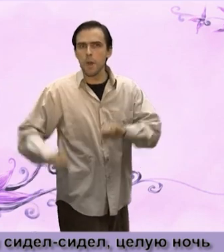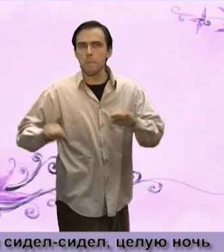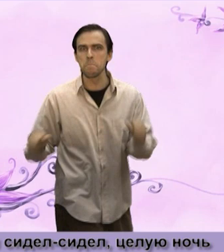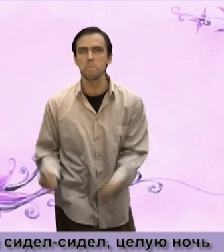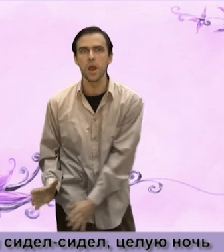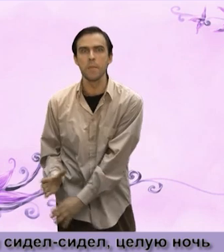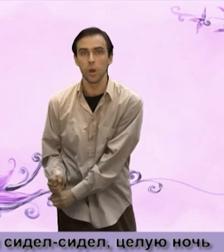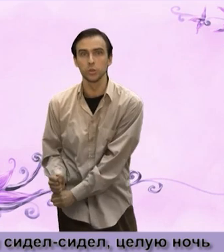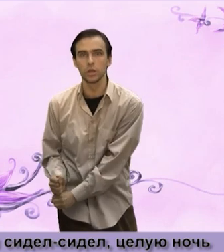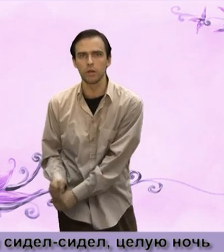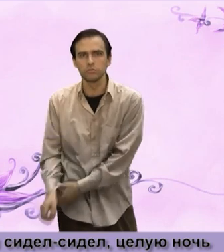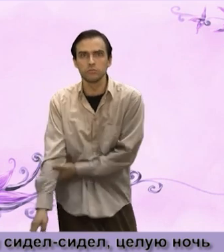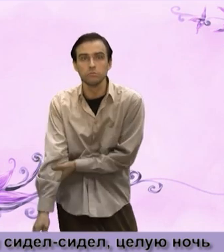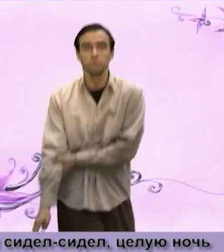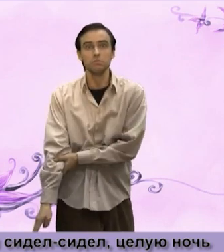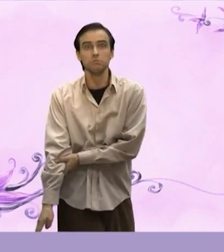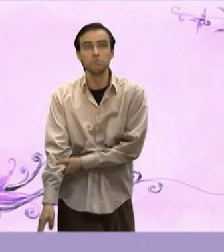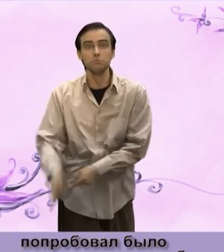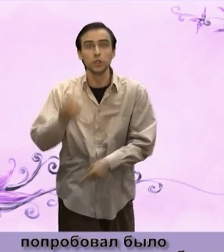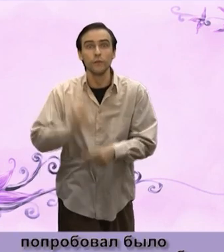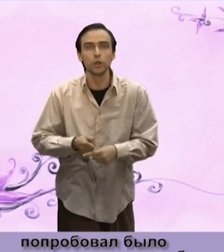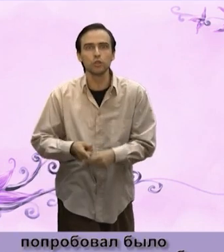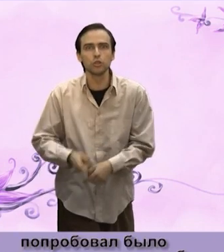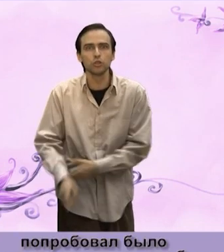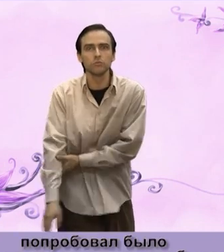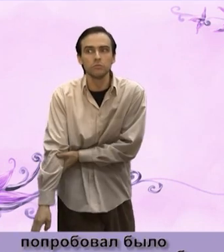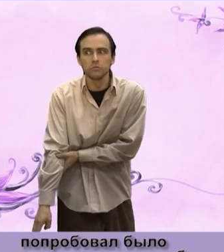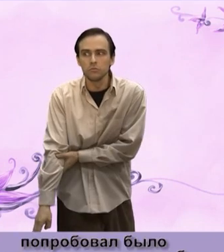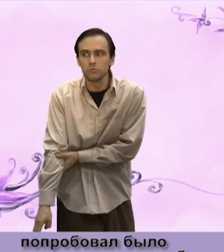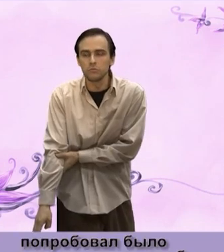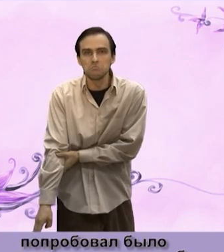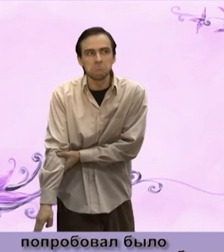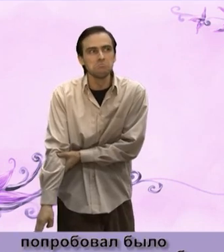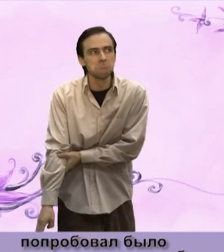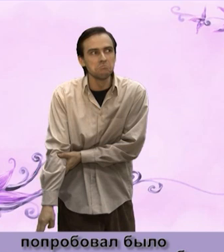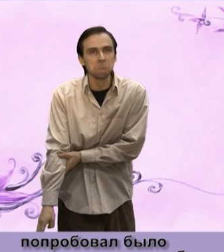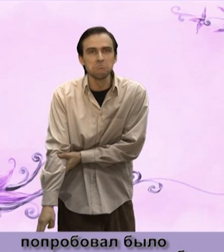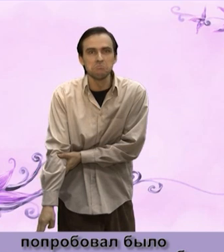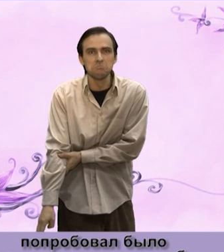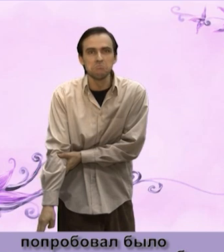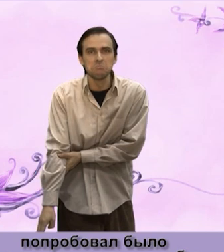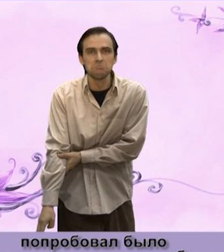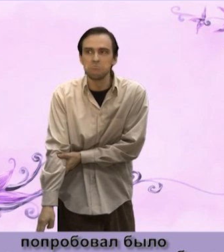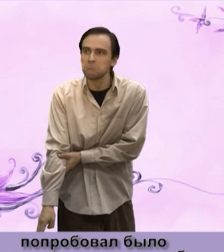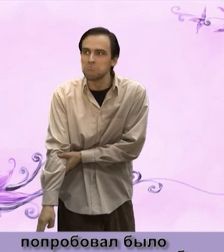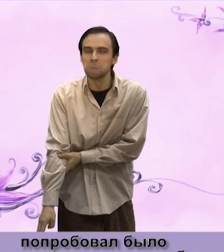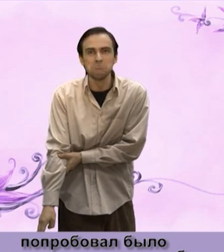Хвост приморозило, попробовал было приподняться, не тут-то было.